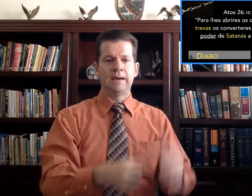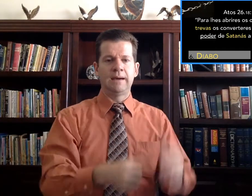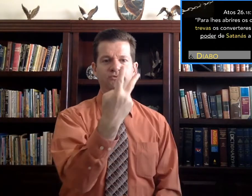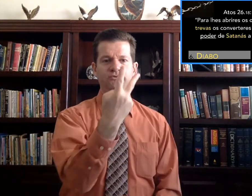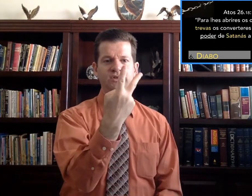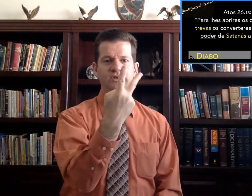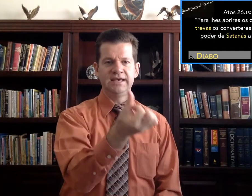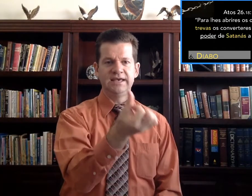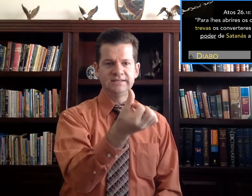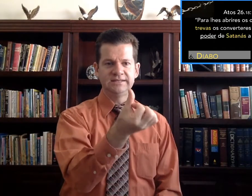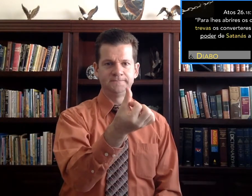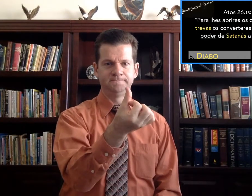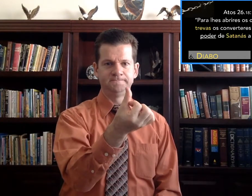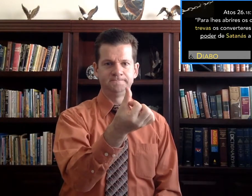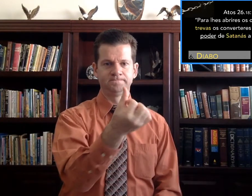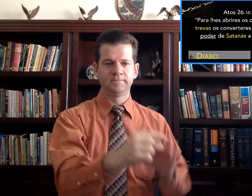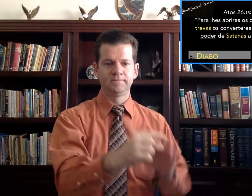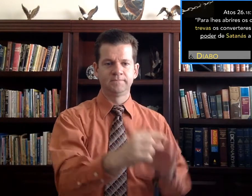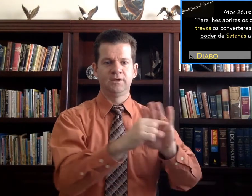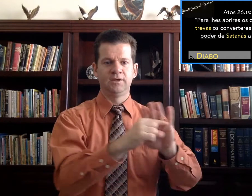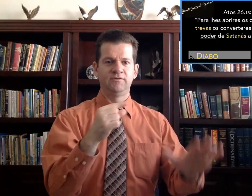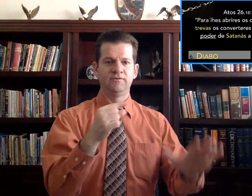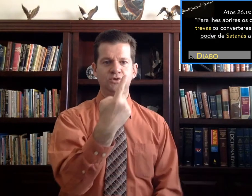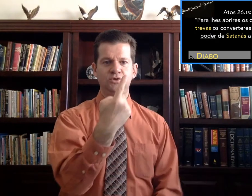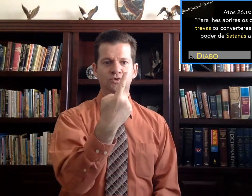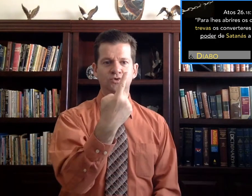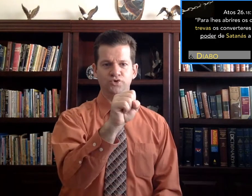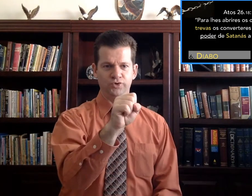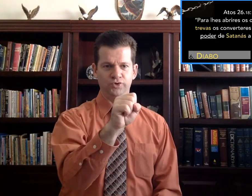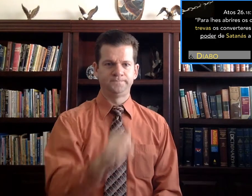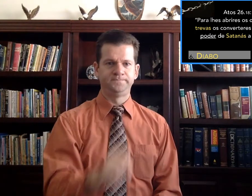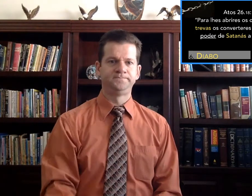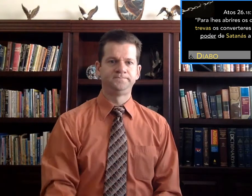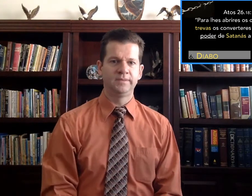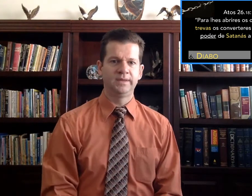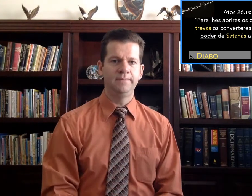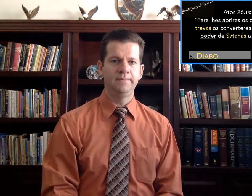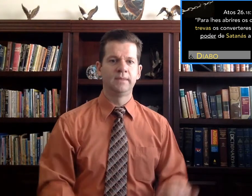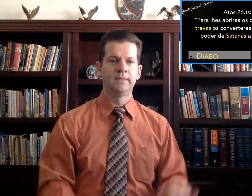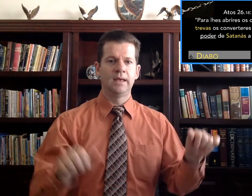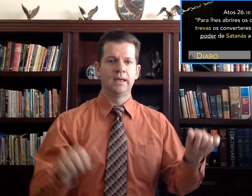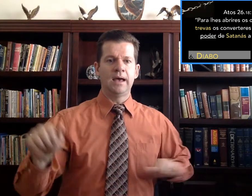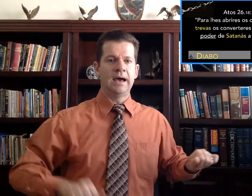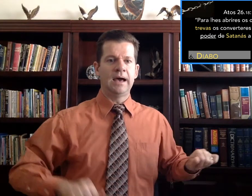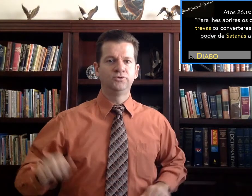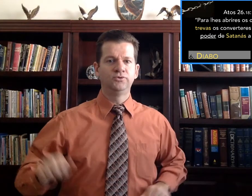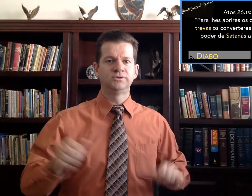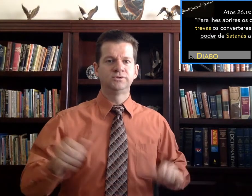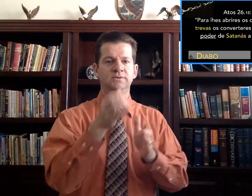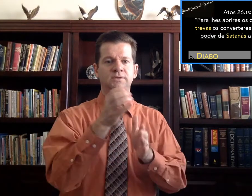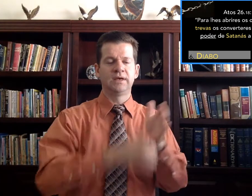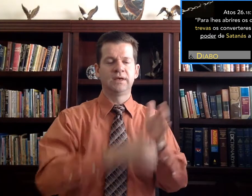capítulo 26, versículo 18. Ok? Atos,